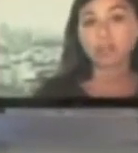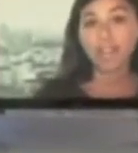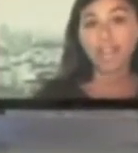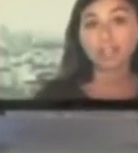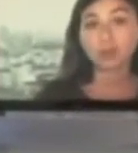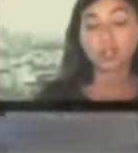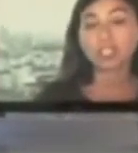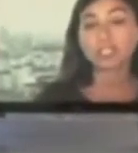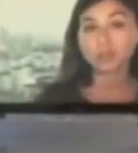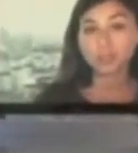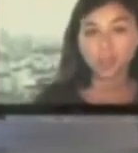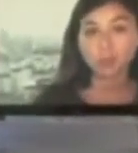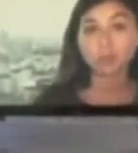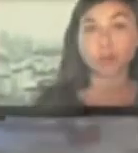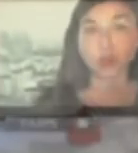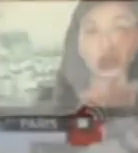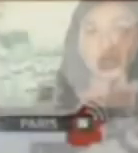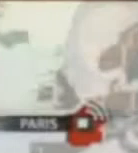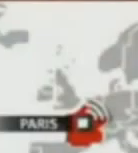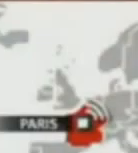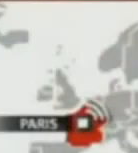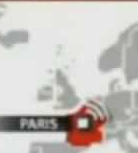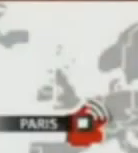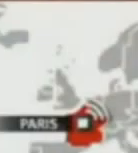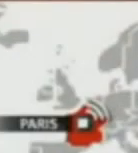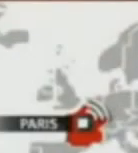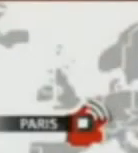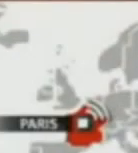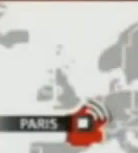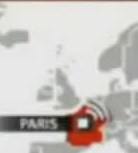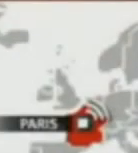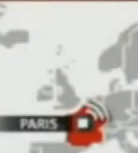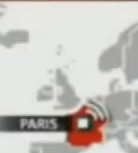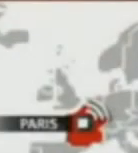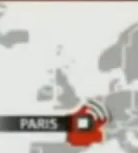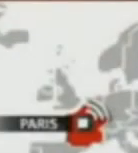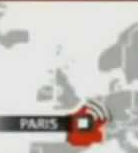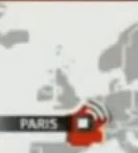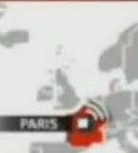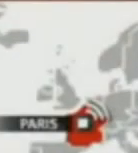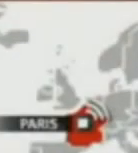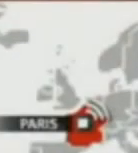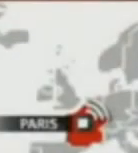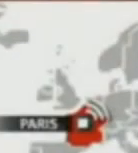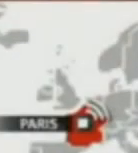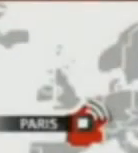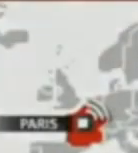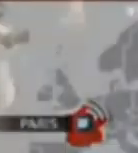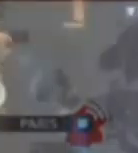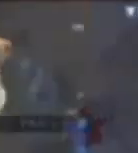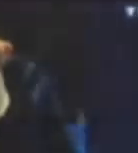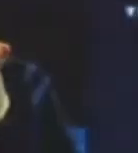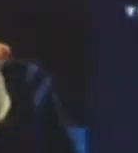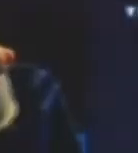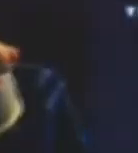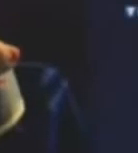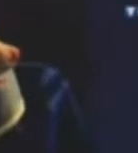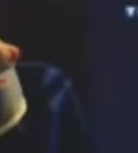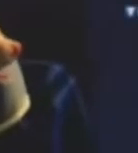Alguns chegam a falar num escândalo de saúde pública. Tem até uma manchete que pergunta: será que nós estamos comendo um